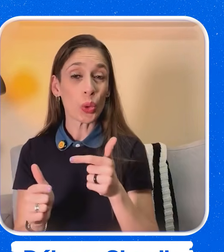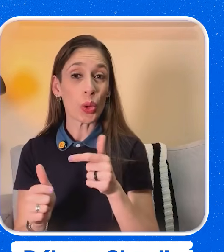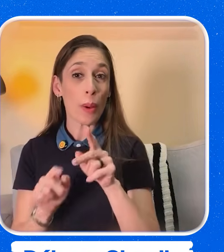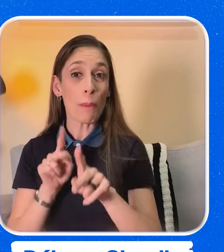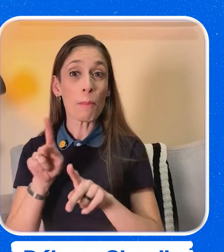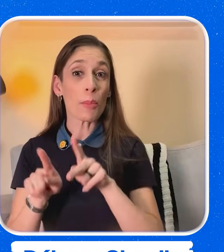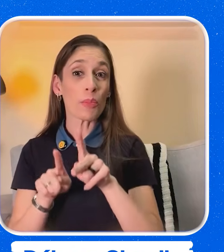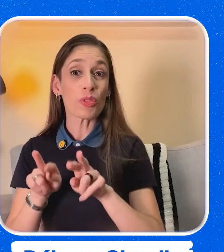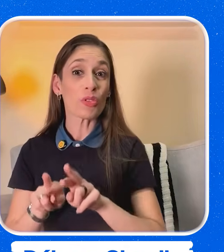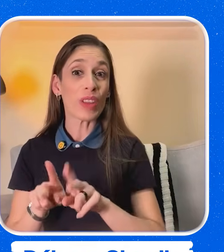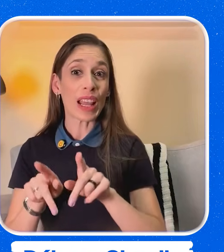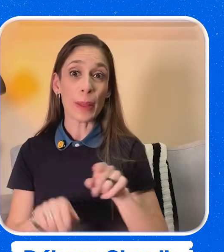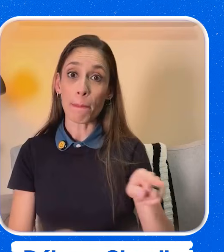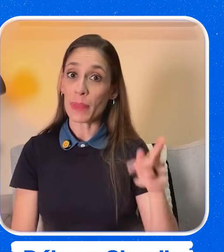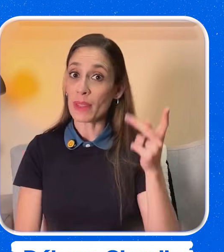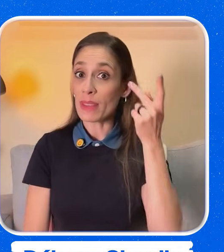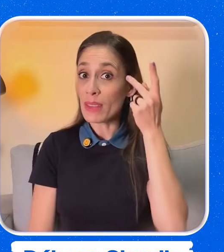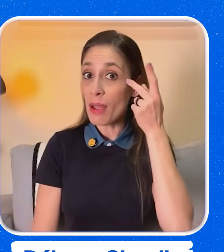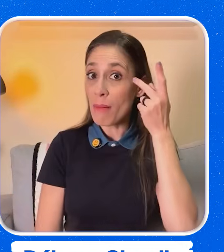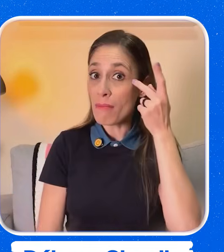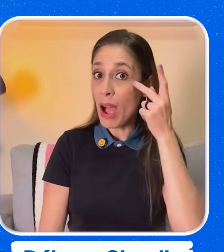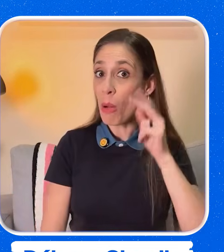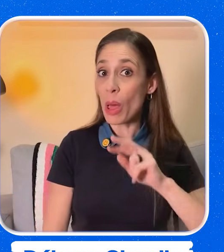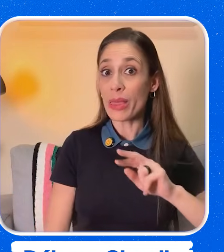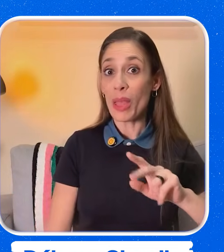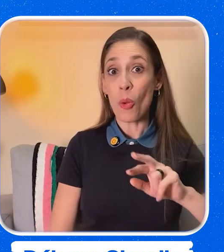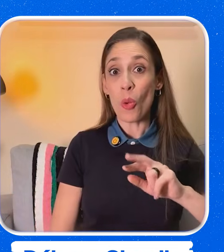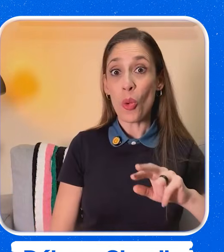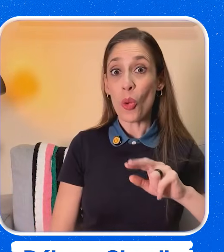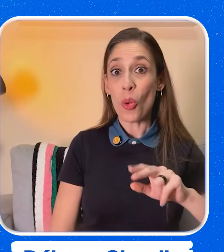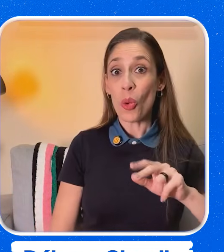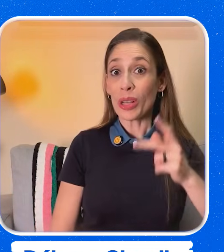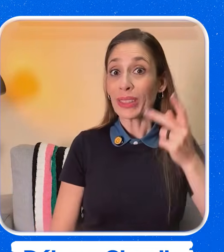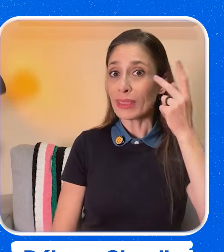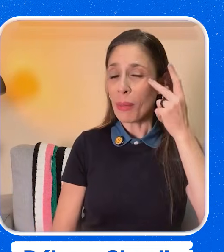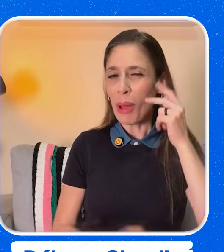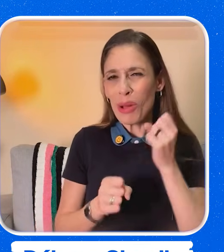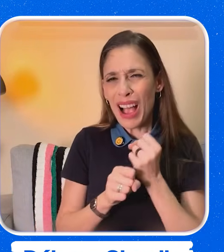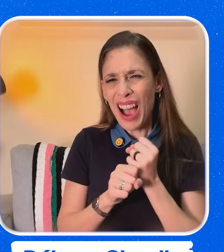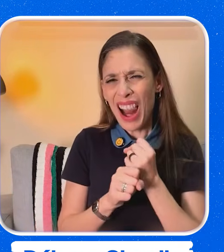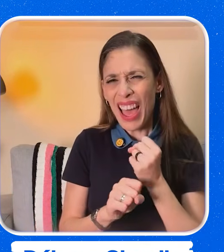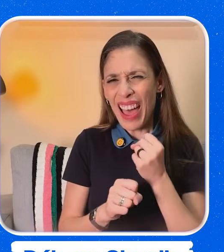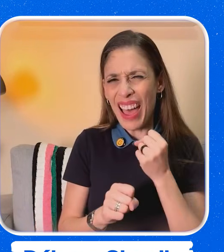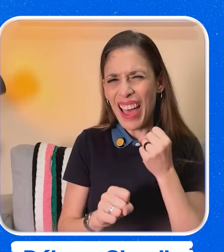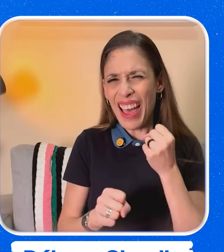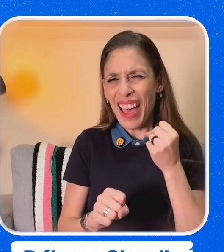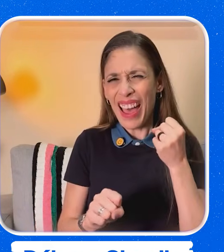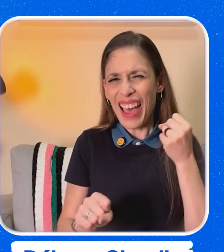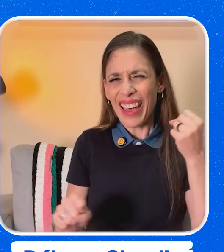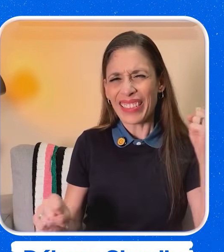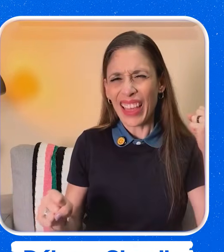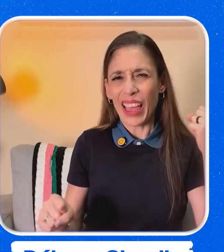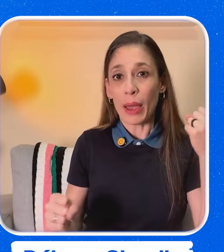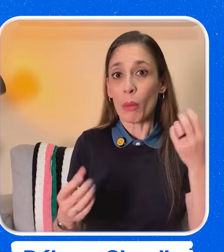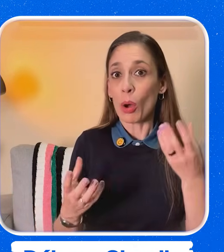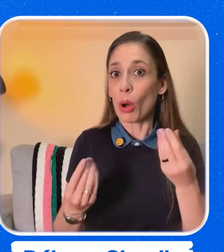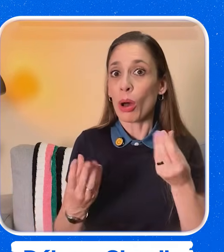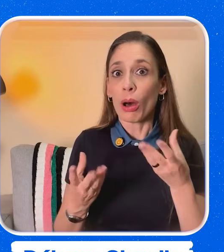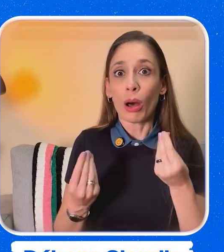restrito. Em São Paulo, não. Em São Paulo, como a gente tem uma população muito grande, tem muitas pessoas surdas que se tatuam.